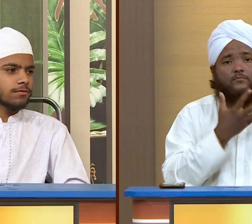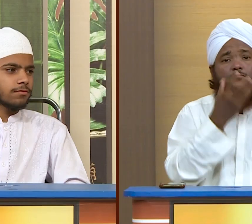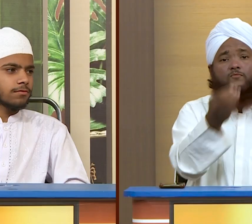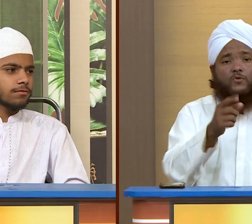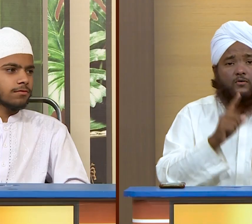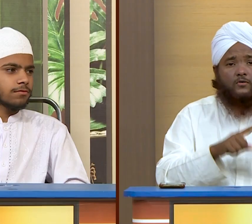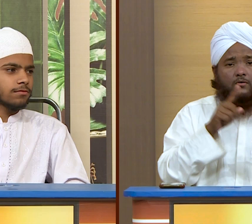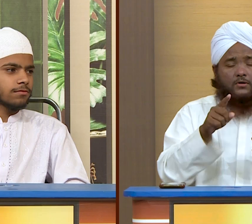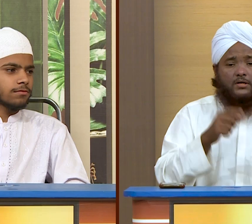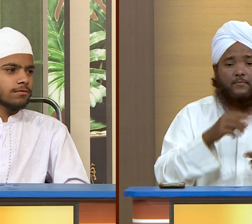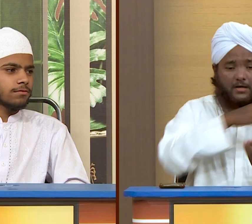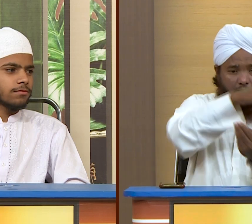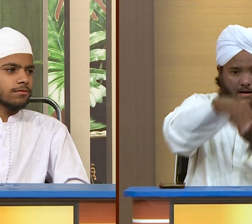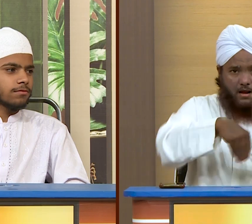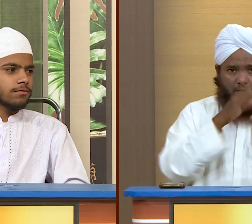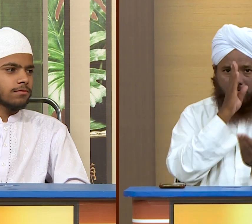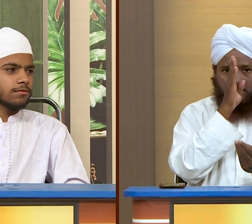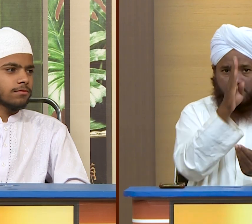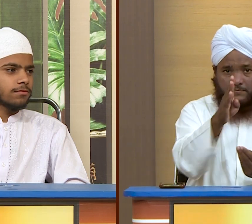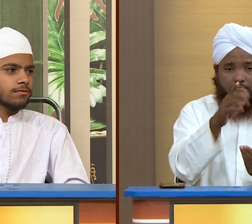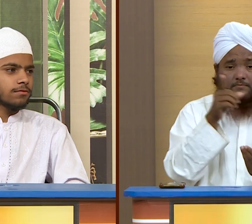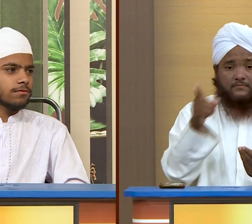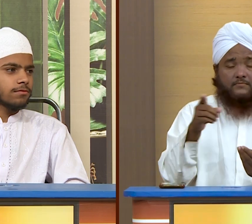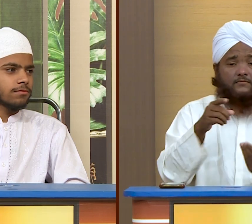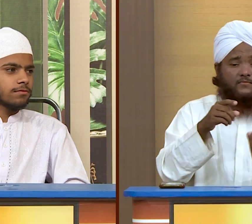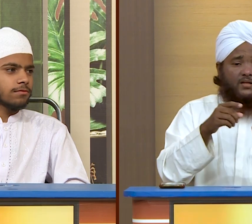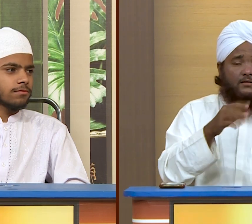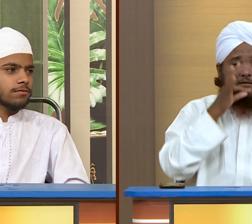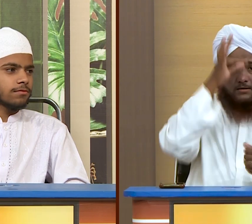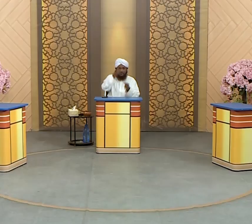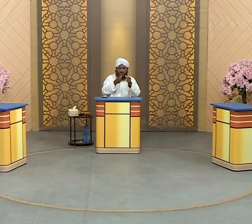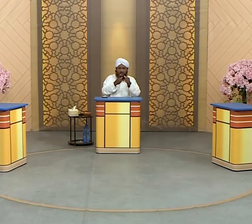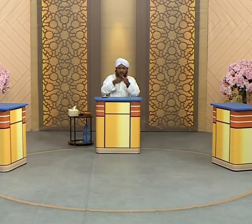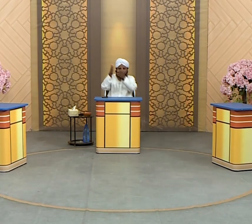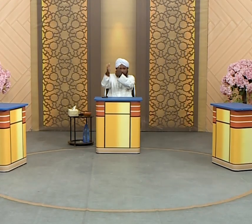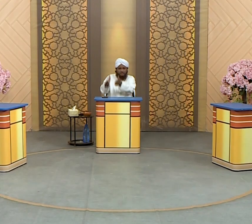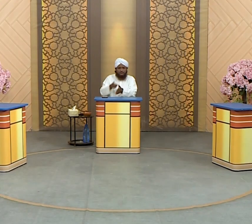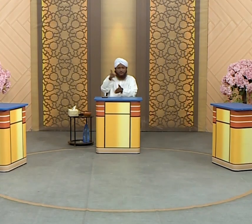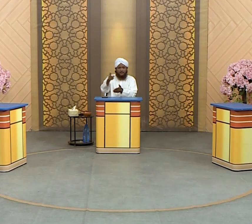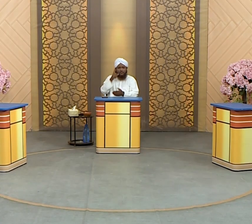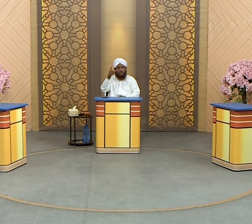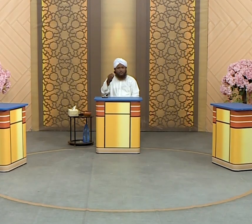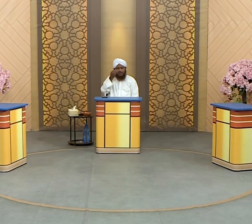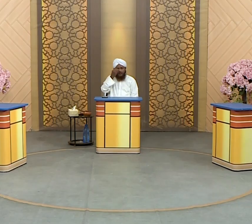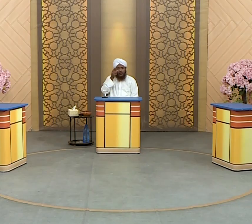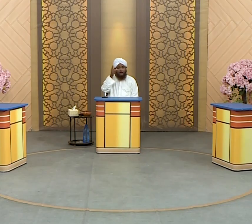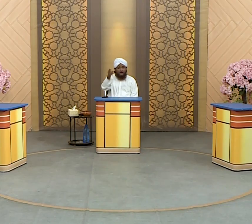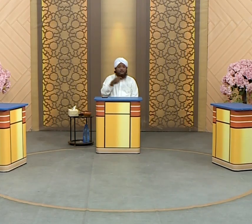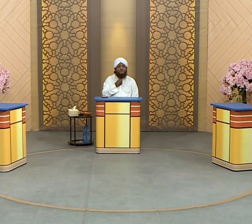نے کعبہ شریف کے سامنے مقام ابراہیم کے پاس کھڑے ہو کر قسم کھا لی۔ یہ دیکھ کر مال کے مالک نے رکن یمانی